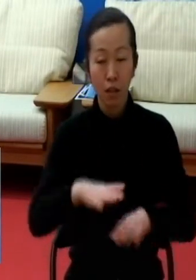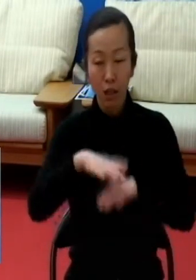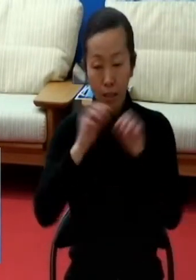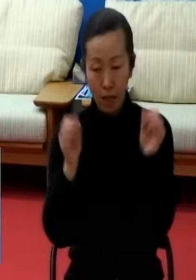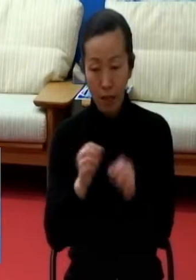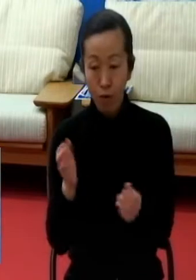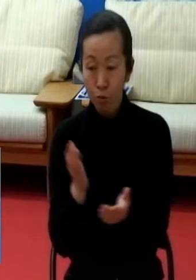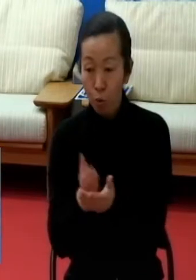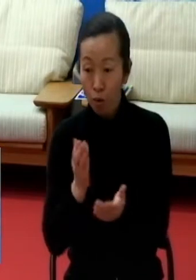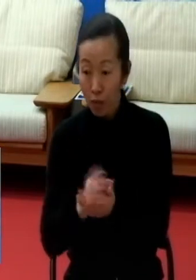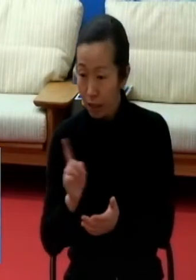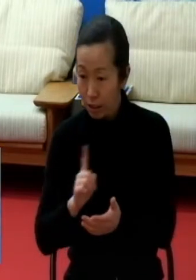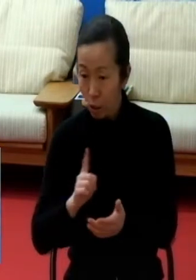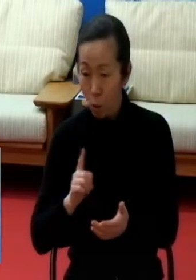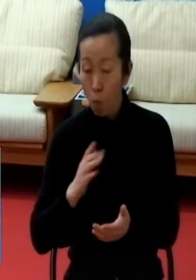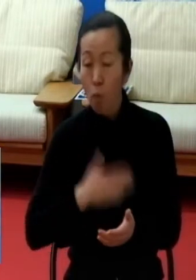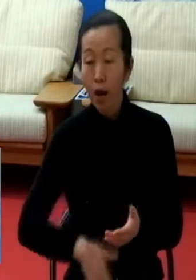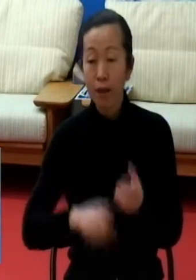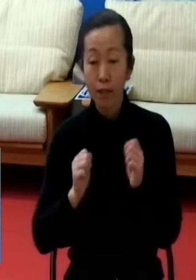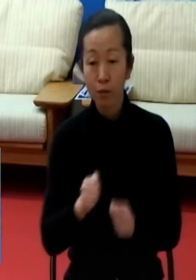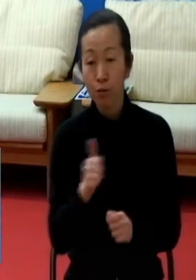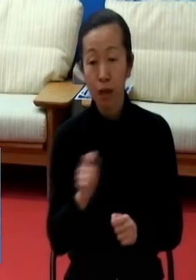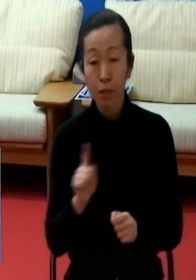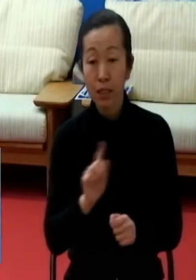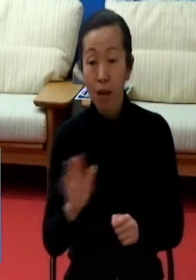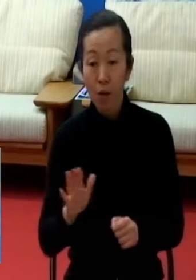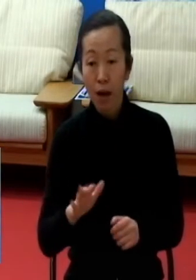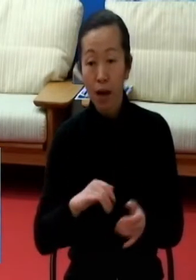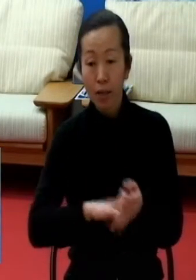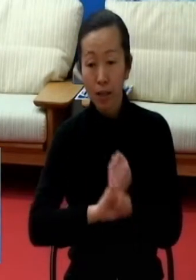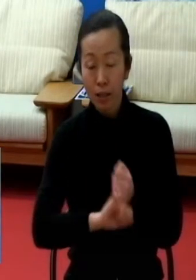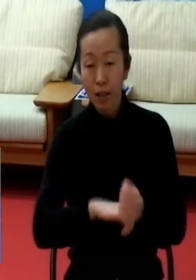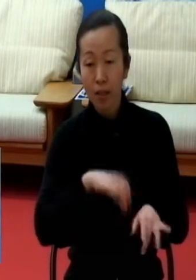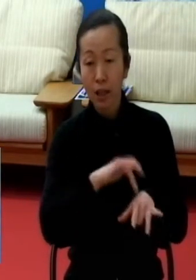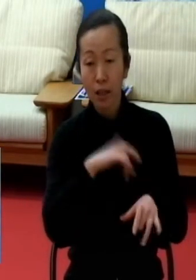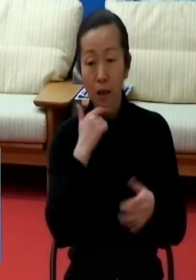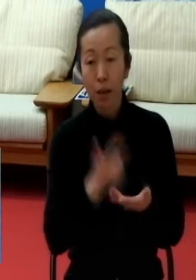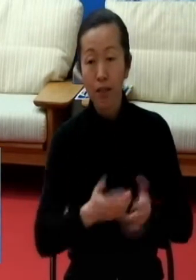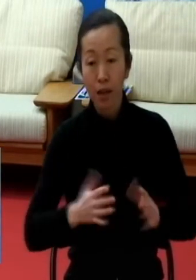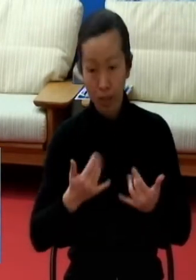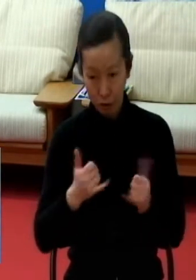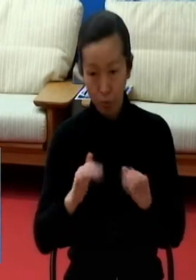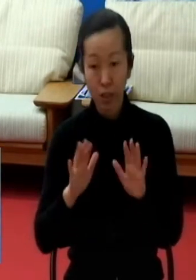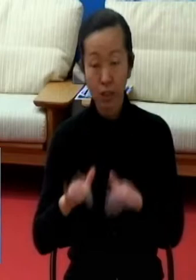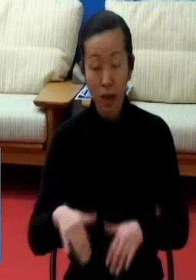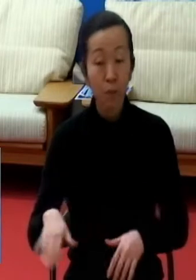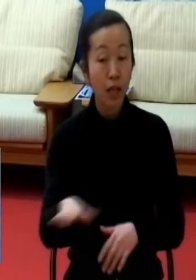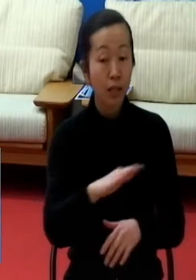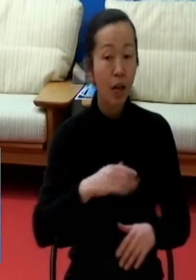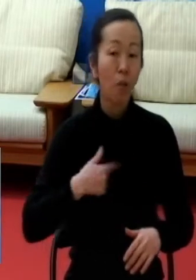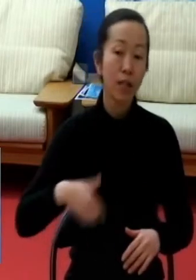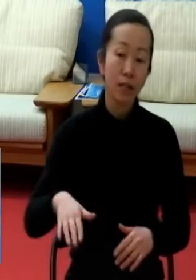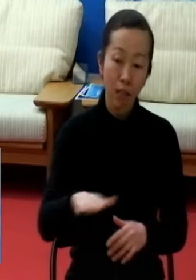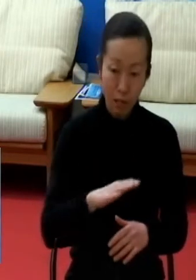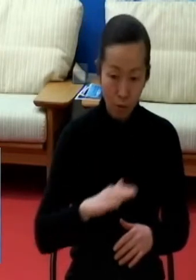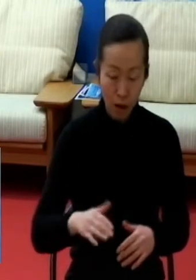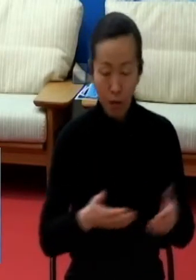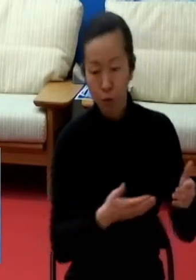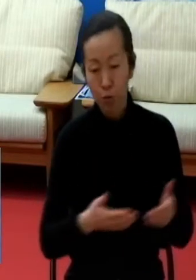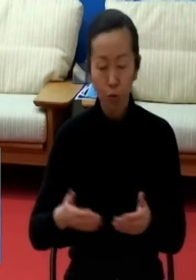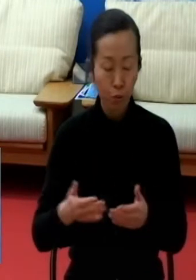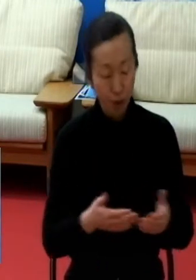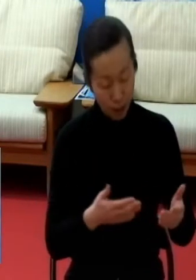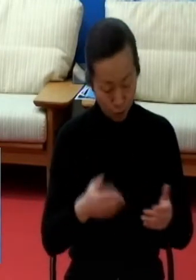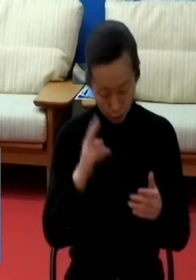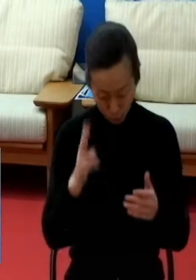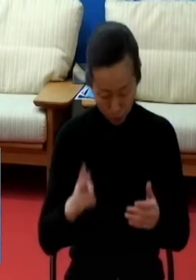走るからです。 속지 않는 거죠. 騙されません。 여러분, 우리는 흔들릴 필요가 없다. 皆さん、私たち 내가 は 언약을 잡았다면 揺らぐ必要